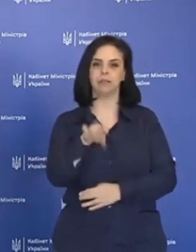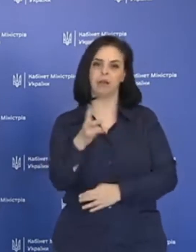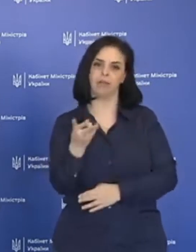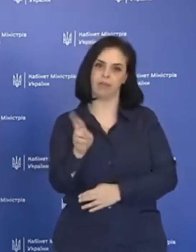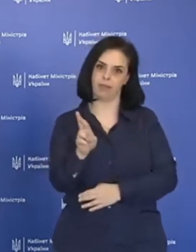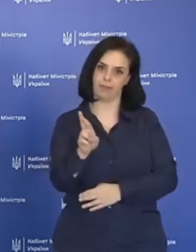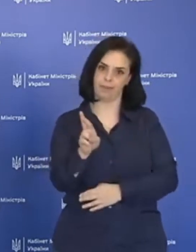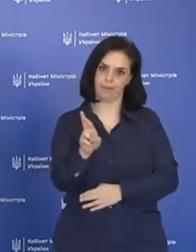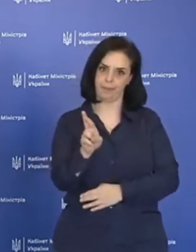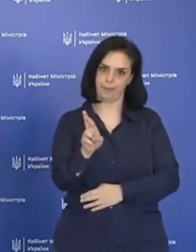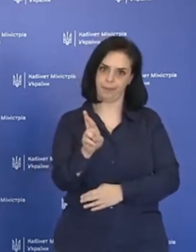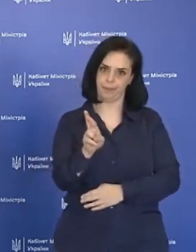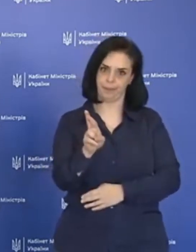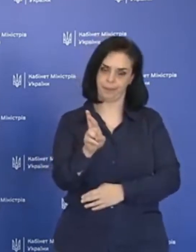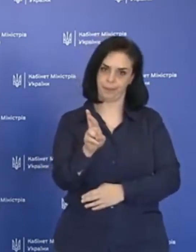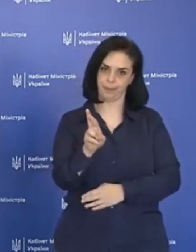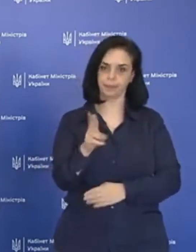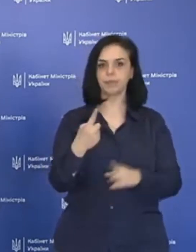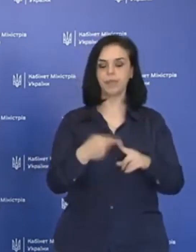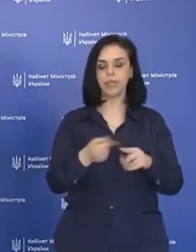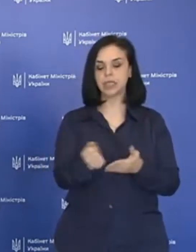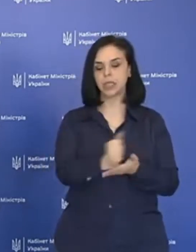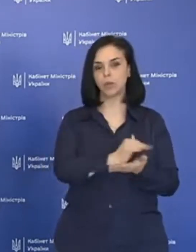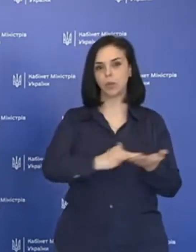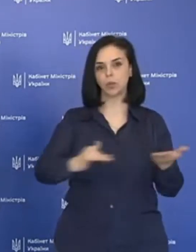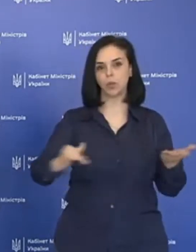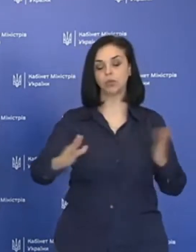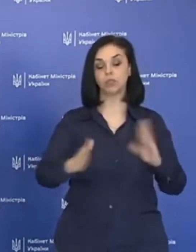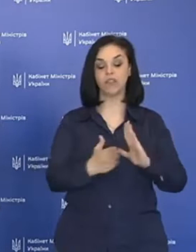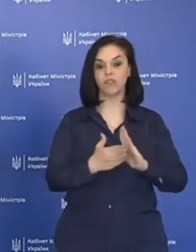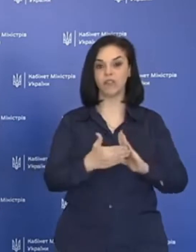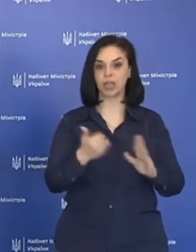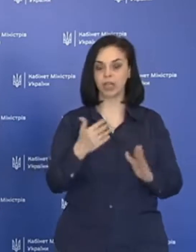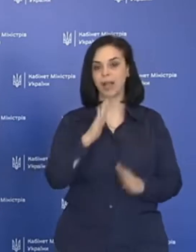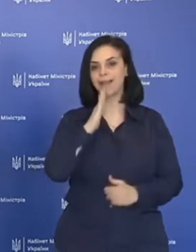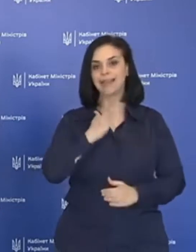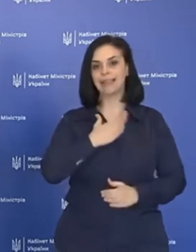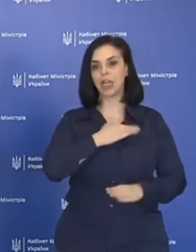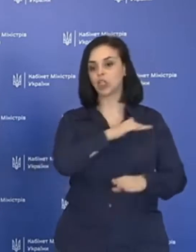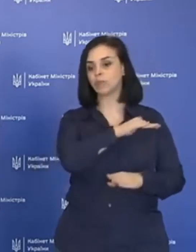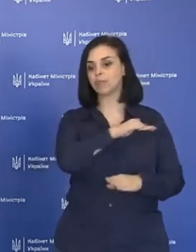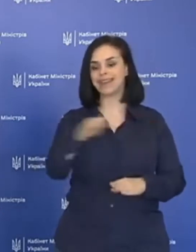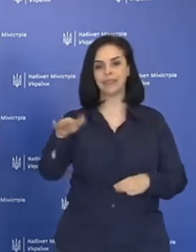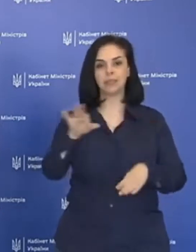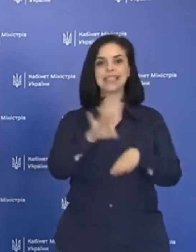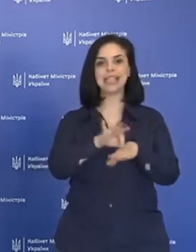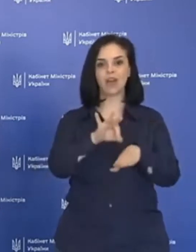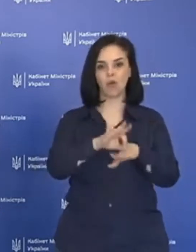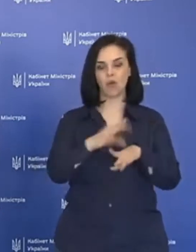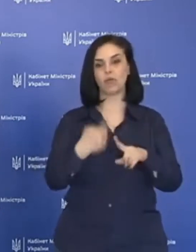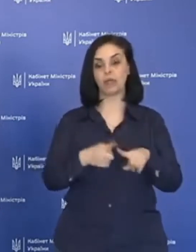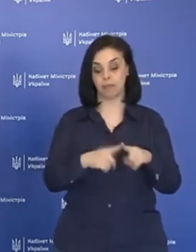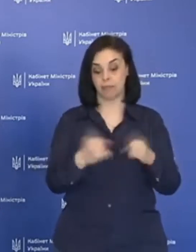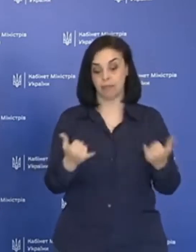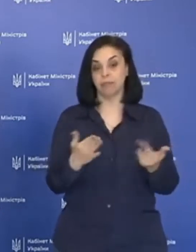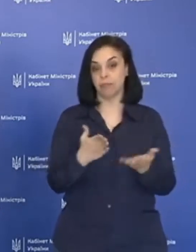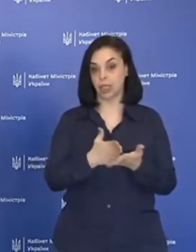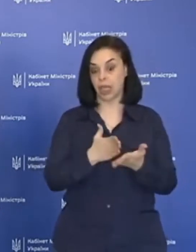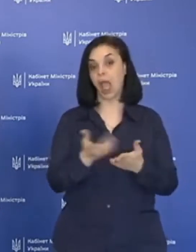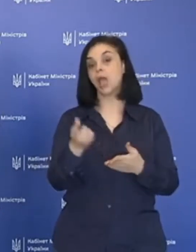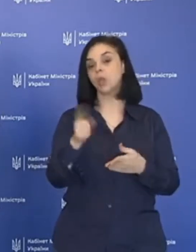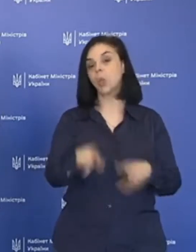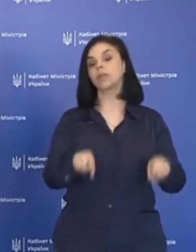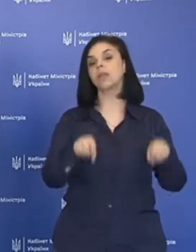травня. Це продовження викликано нашим рівнем захворюваності, який є, і